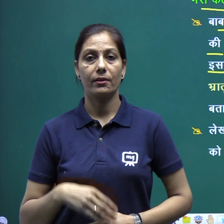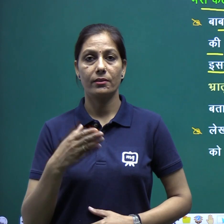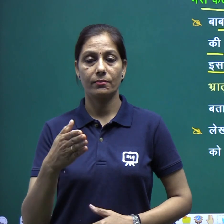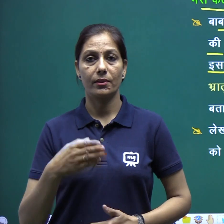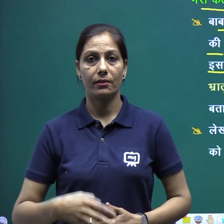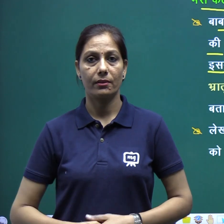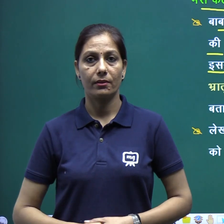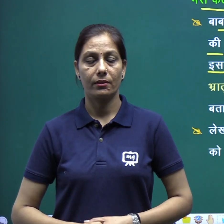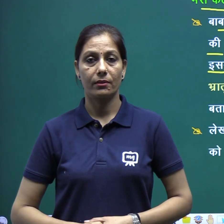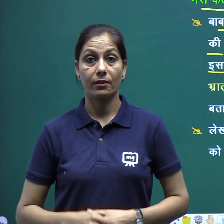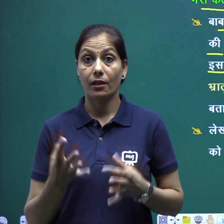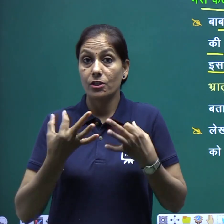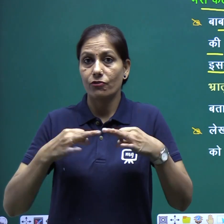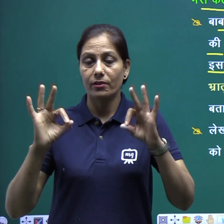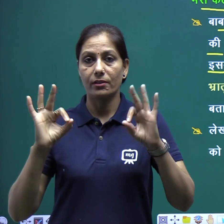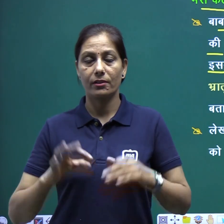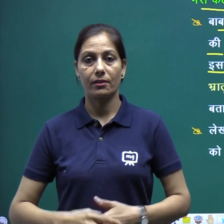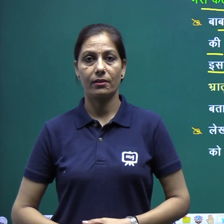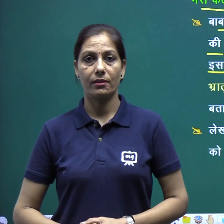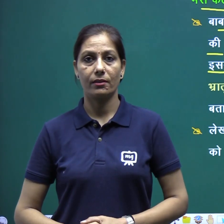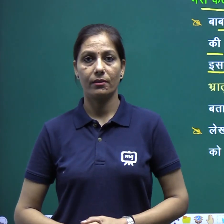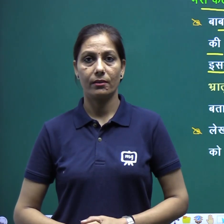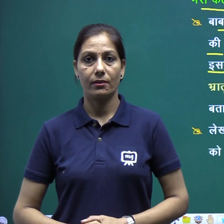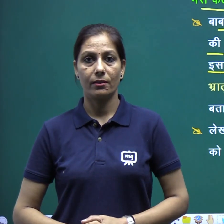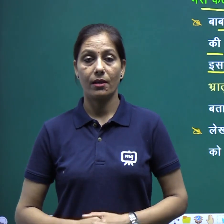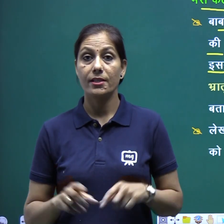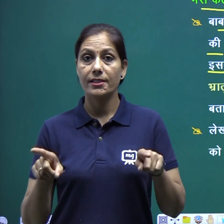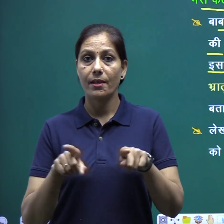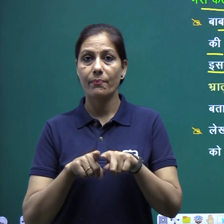इसमें स्वतंत्रता, समता